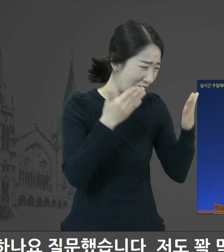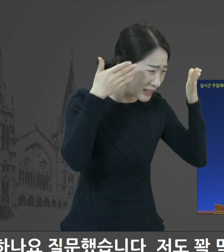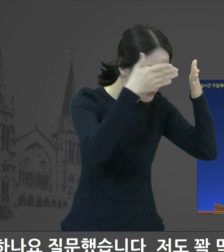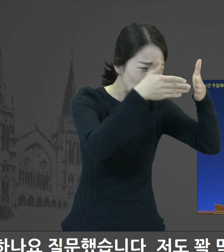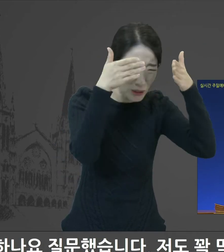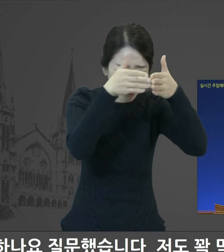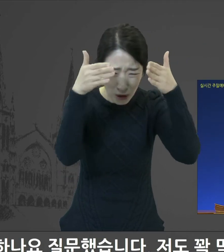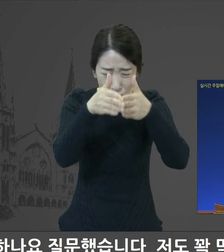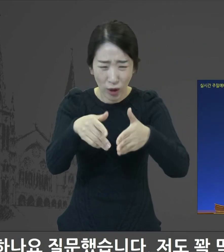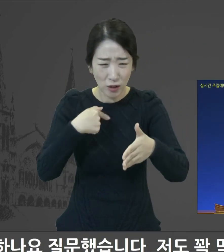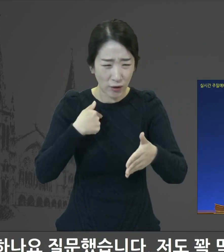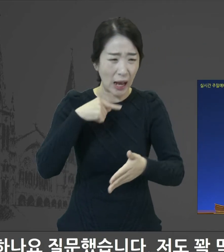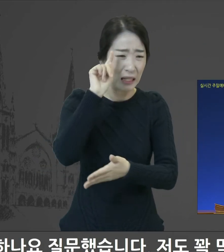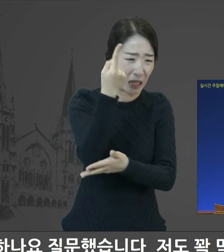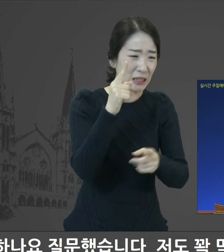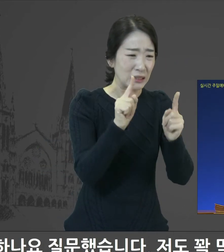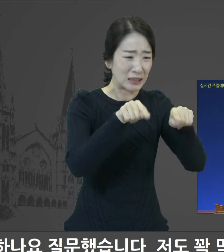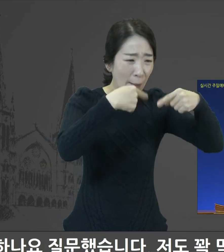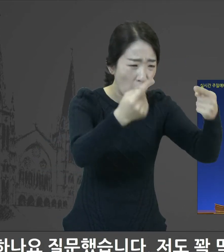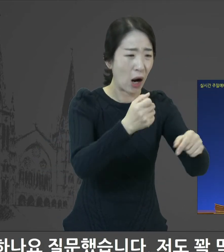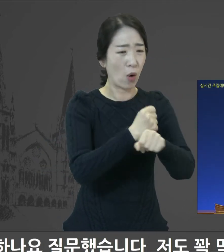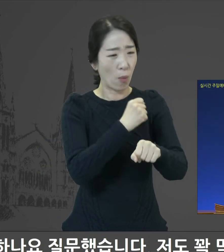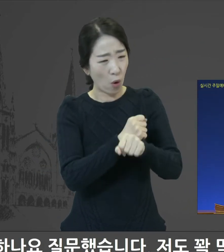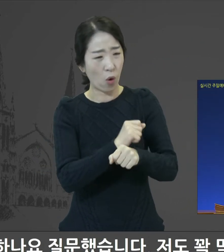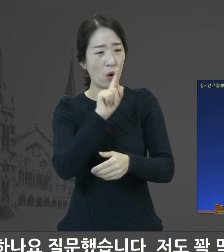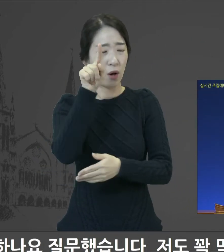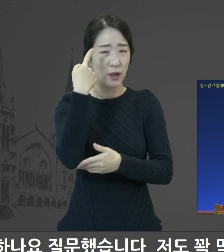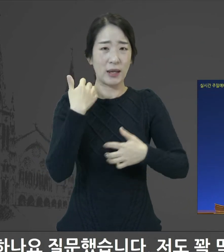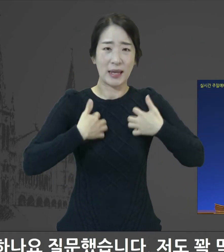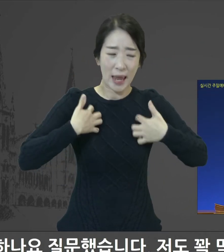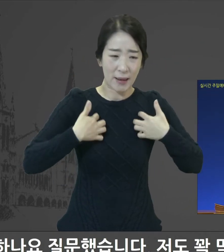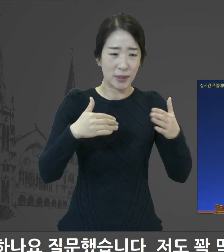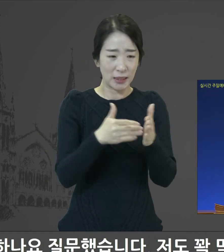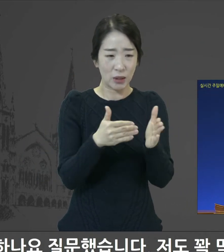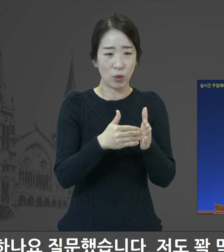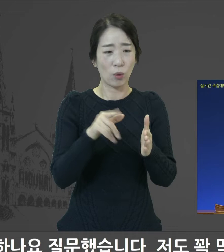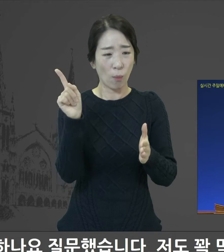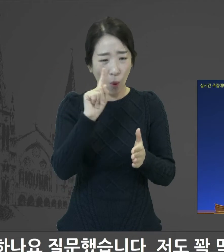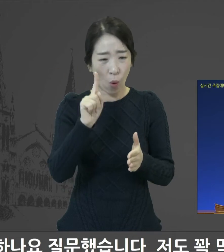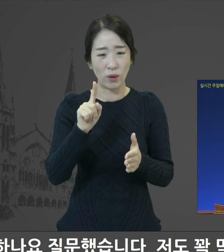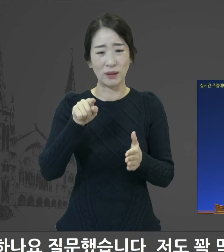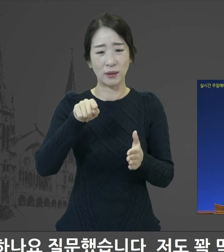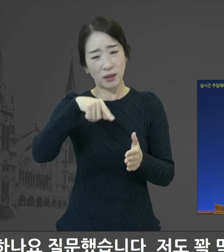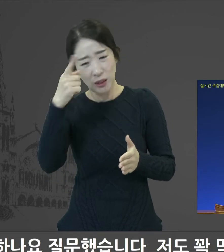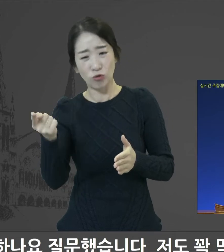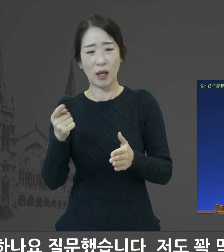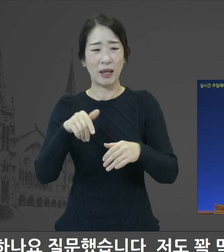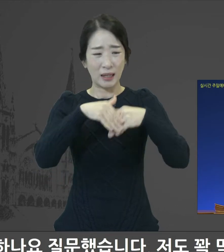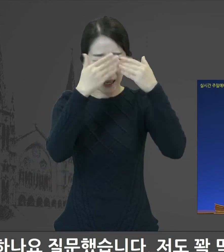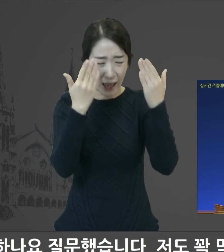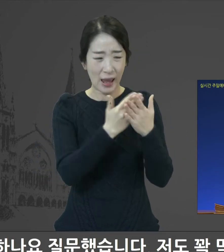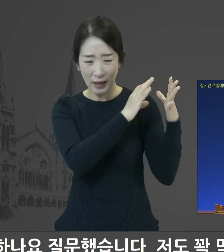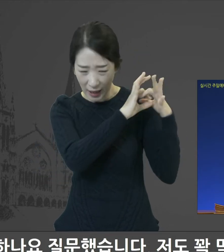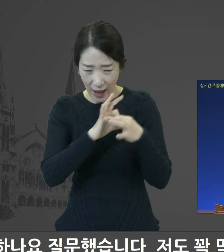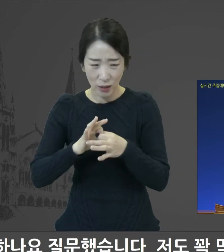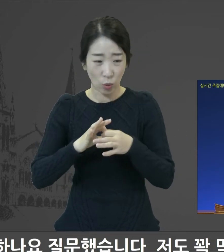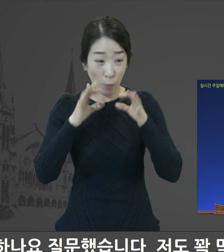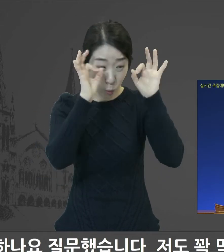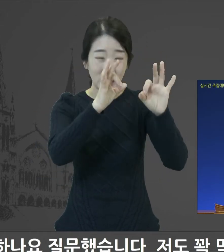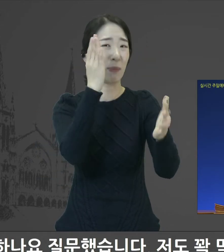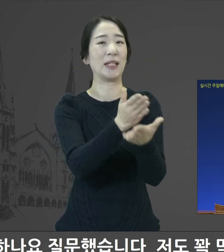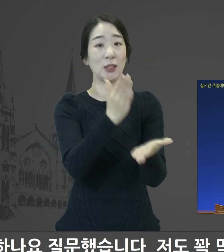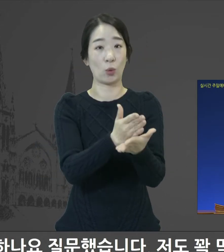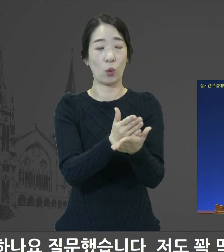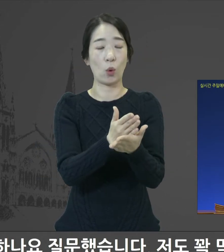일일이 쫓아다니면서 그거 보시고 게임 끝난 다음에 뒤에 또 게임 뒤에 뭐 하는 거 보고 그런 거 하지 마시라고. 그런 거는 뚝